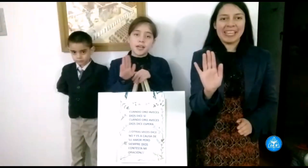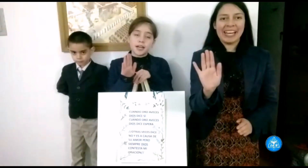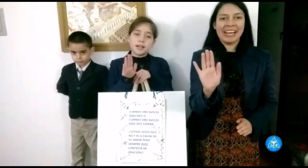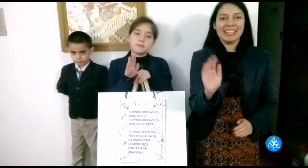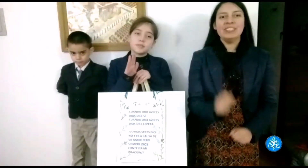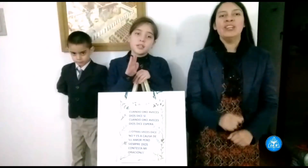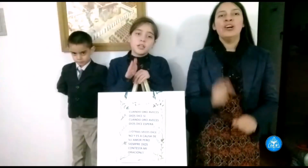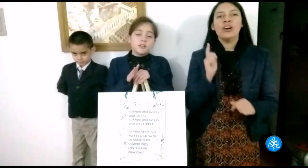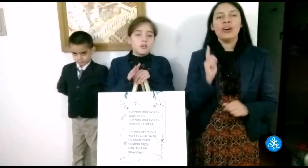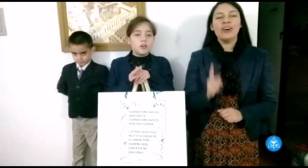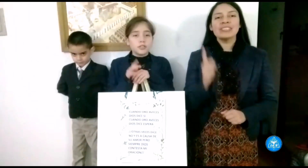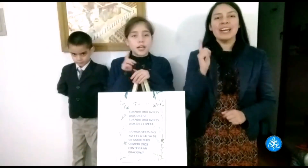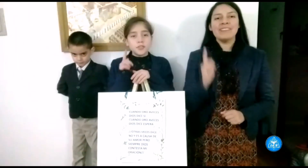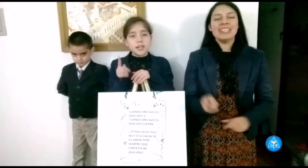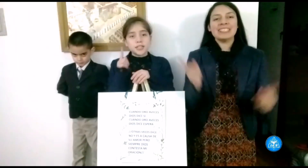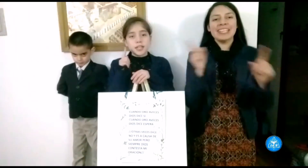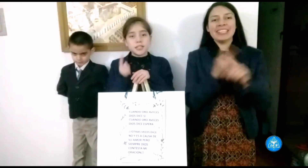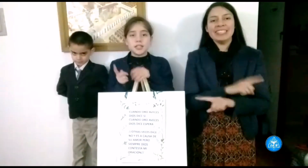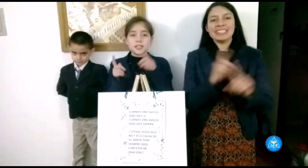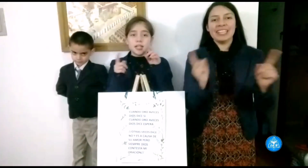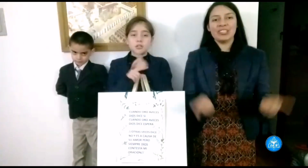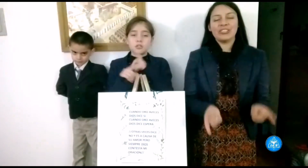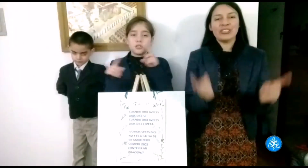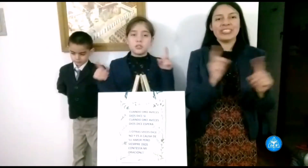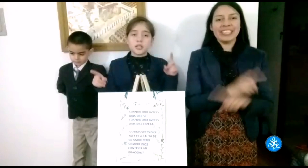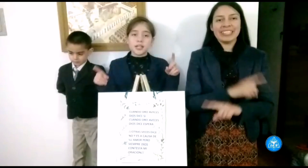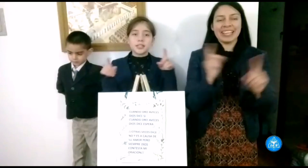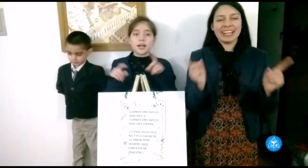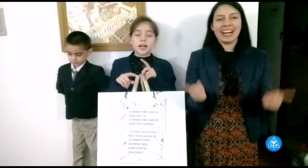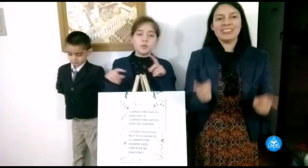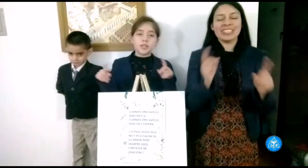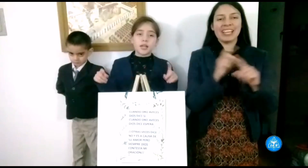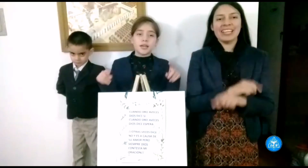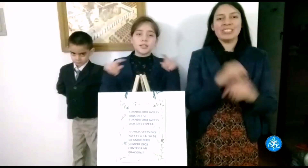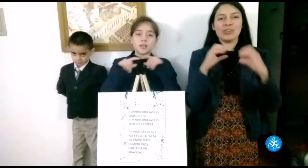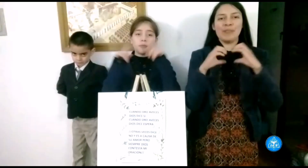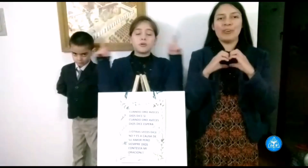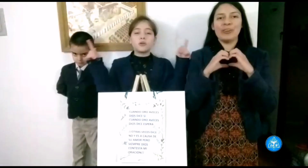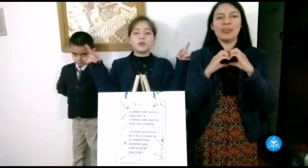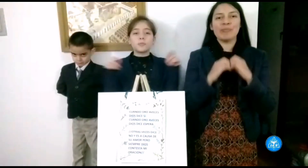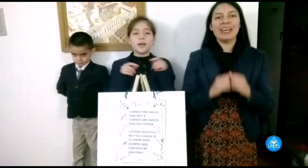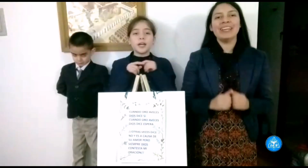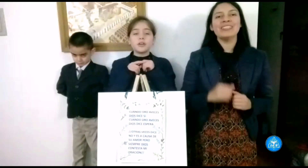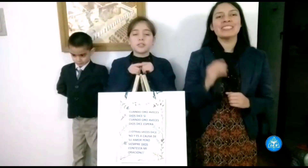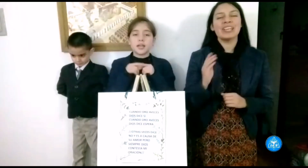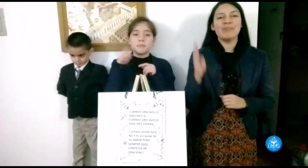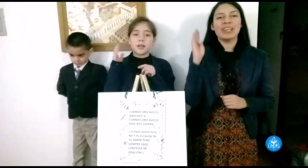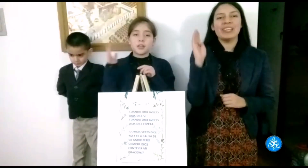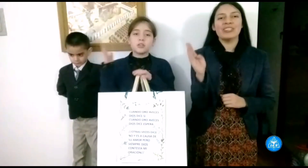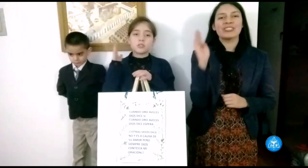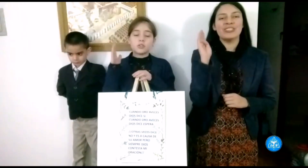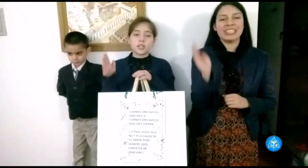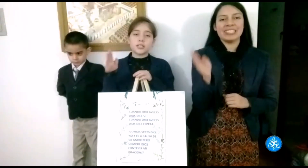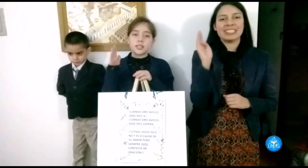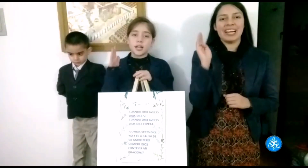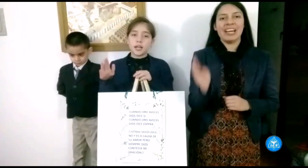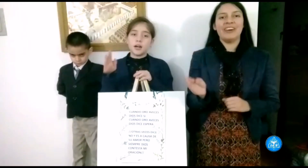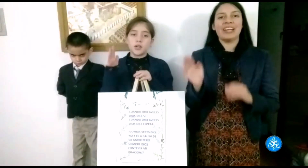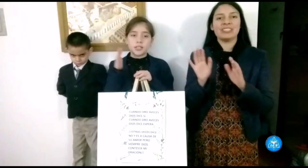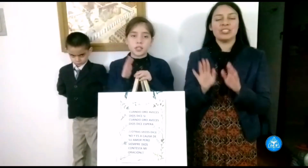espera, otras veces dice no, y es a causa de su amor, pero siempre Dios contesta la